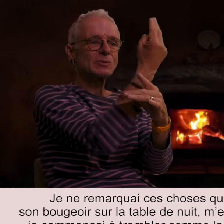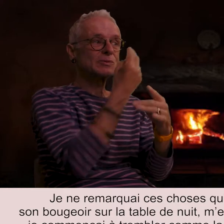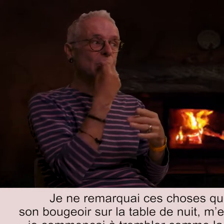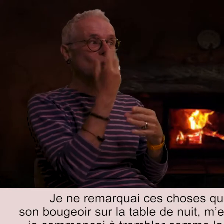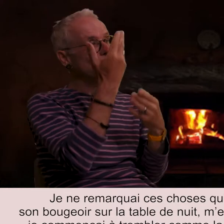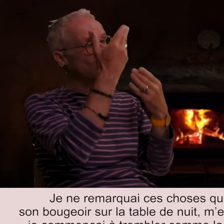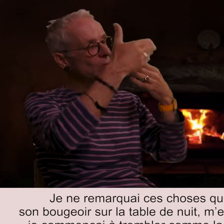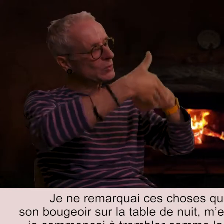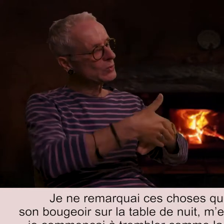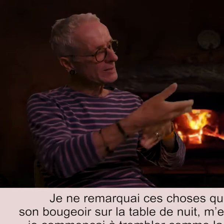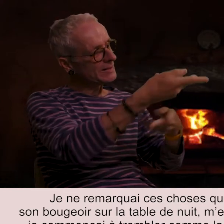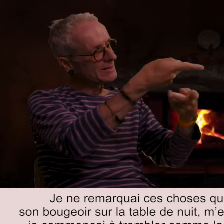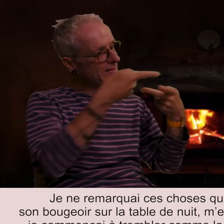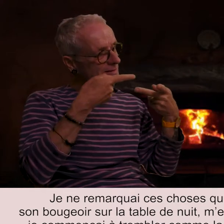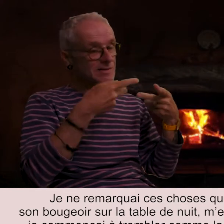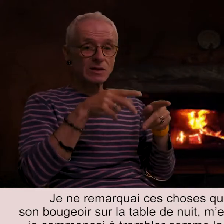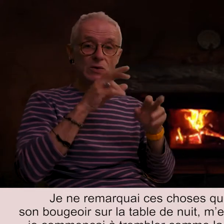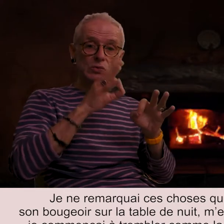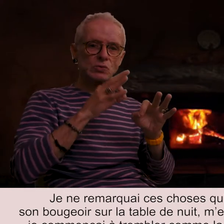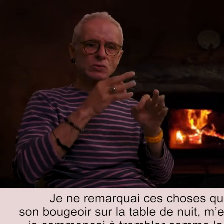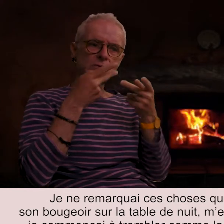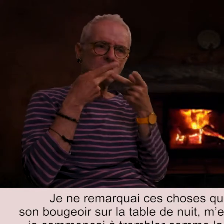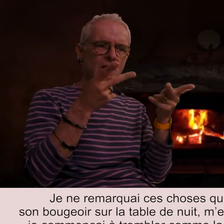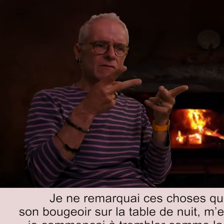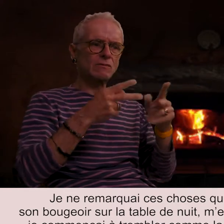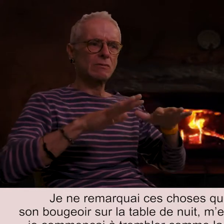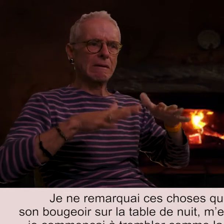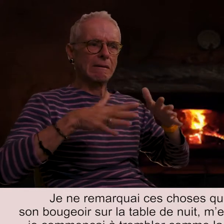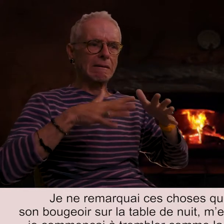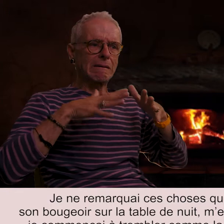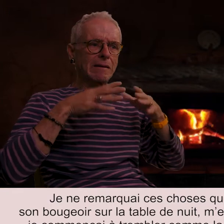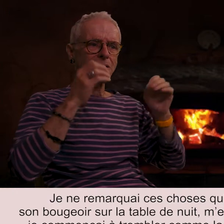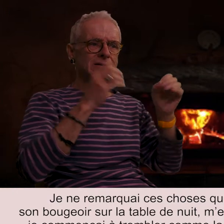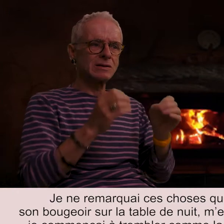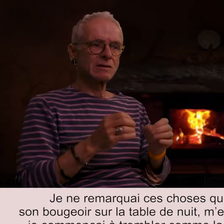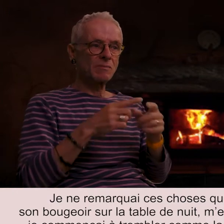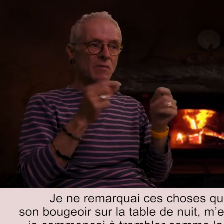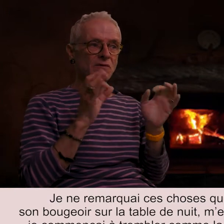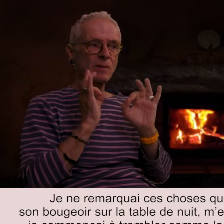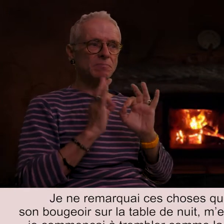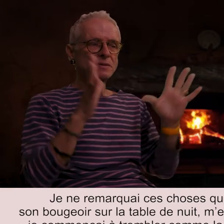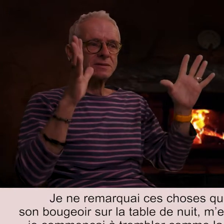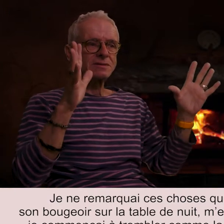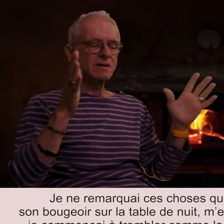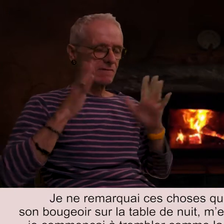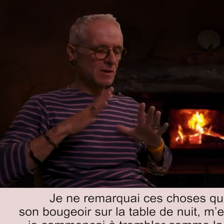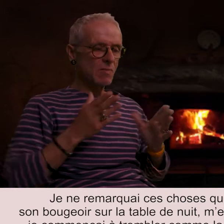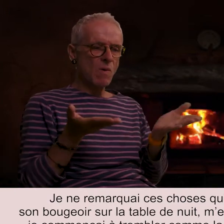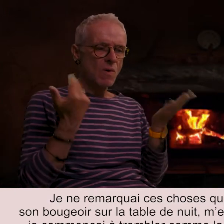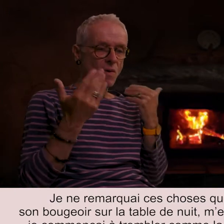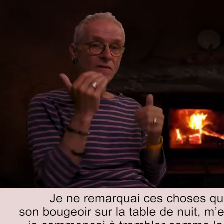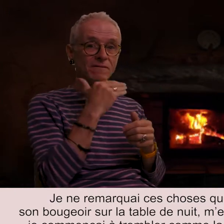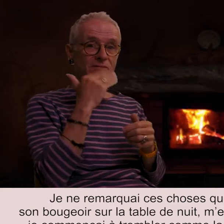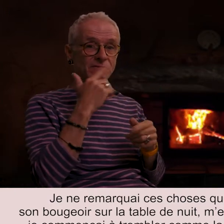somme. Et, je l'avoue, je commençais à trembler comme la feuille. Je me déshabillais promptement,